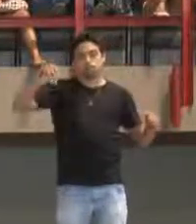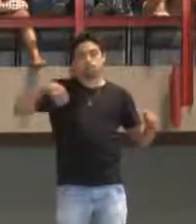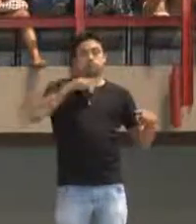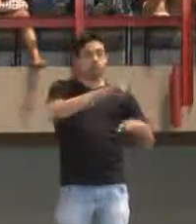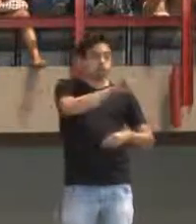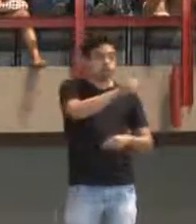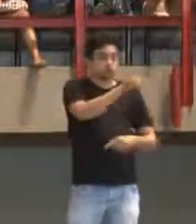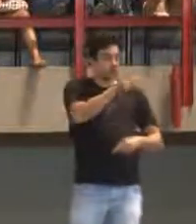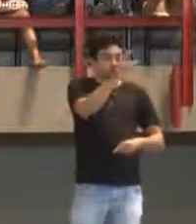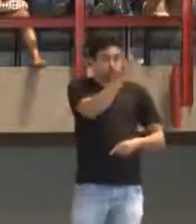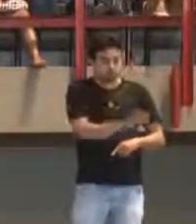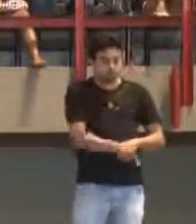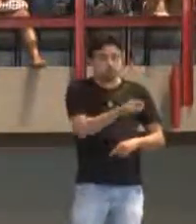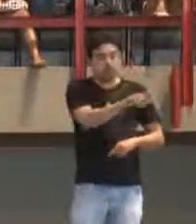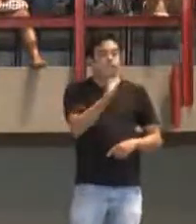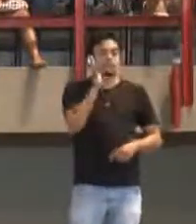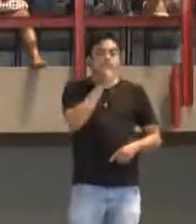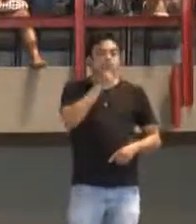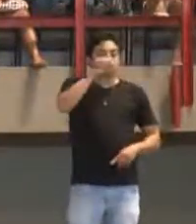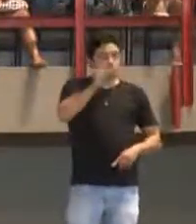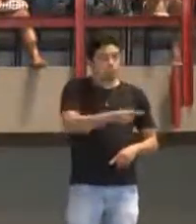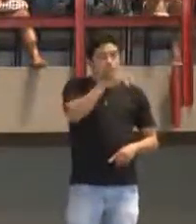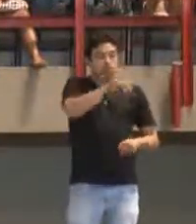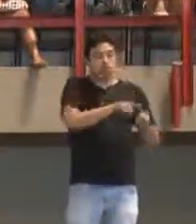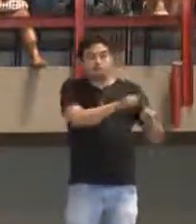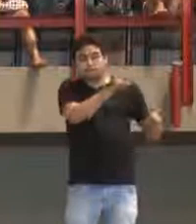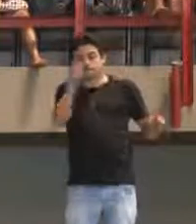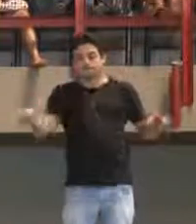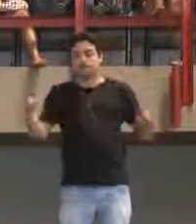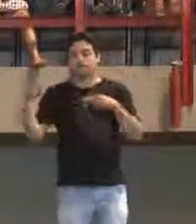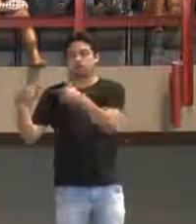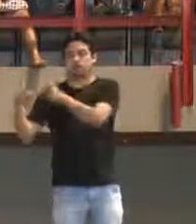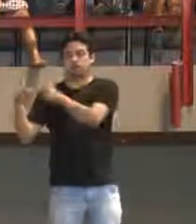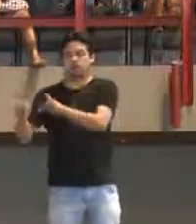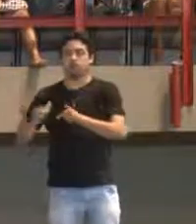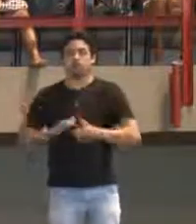um mês, ele demora 1000 minutos só para ir para o trabalho.